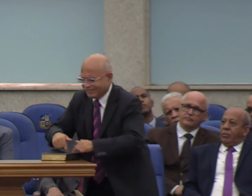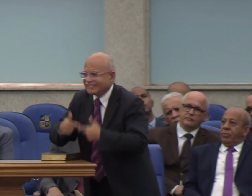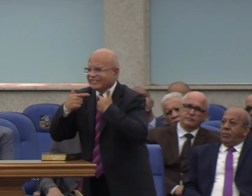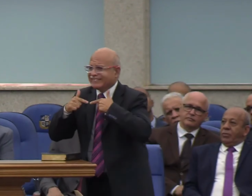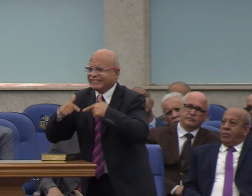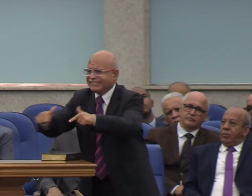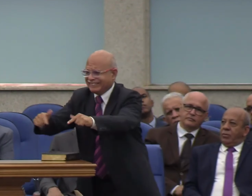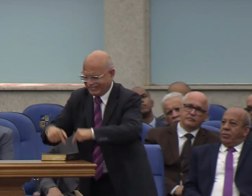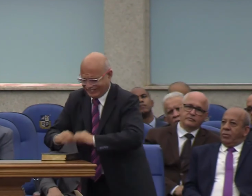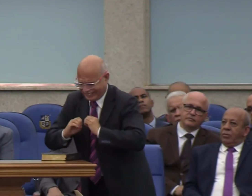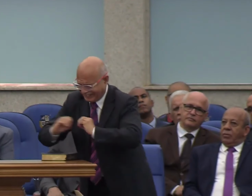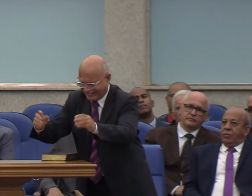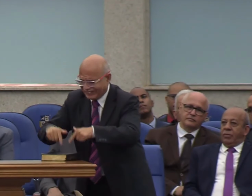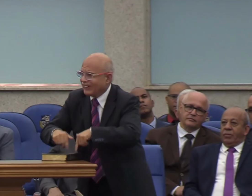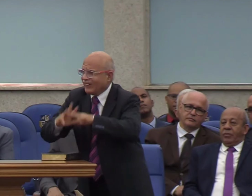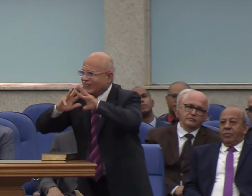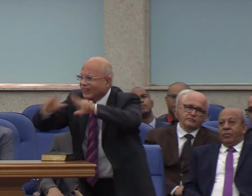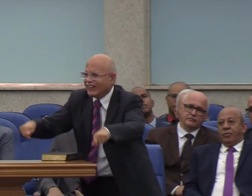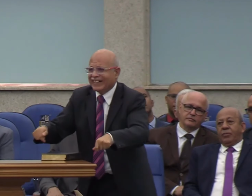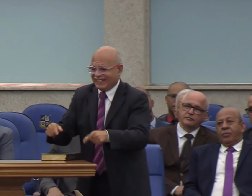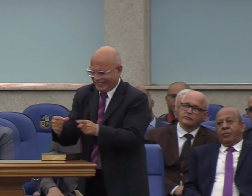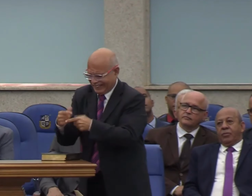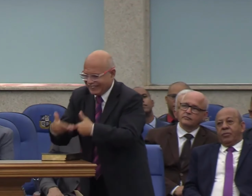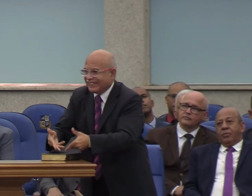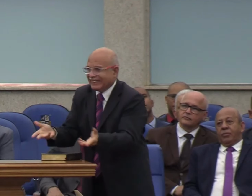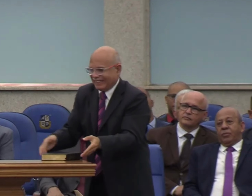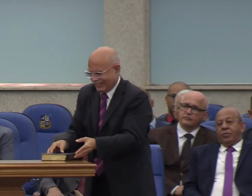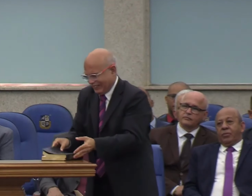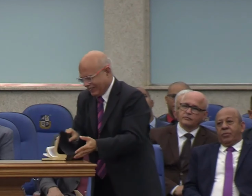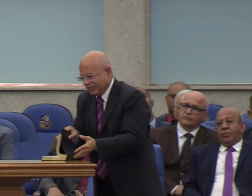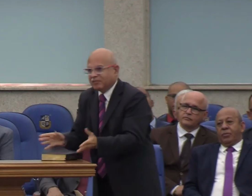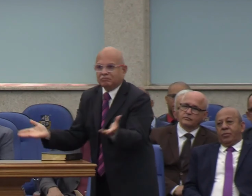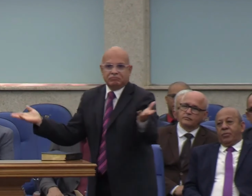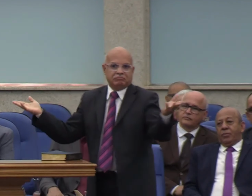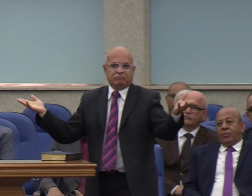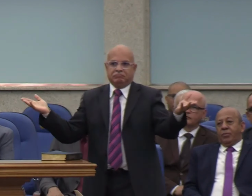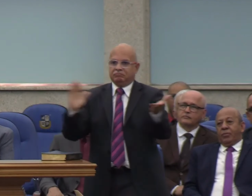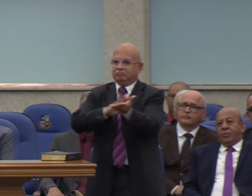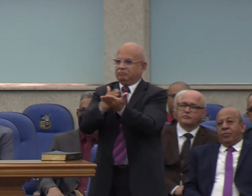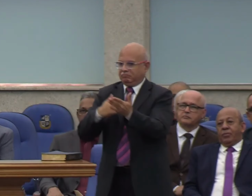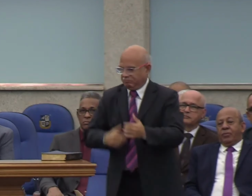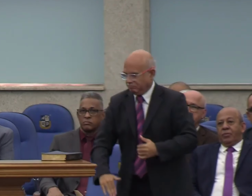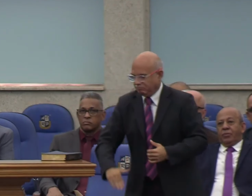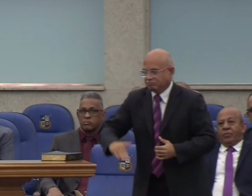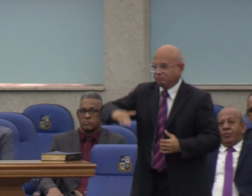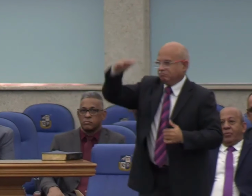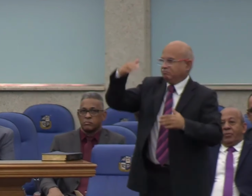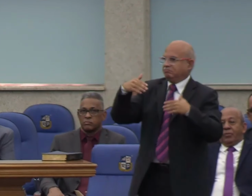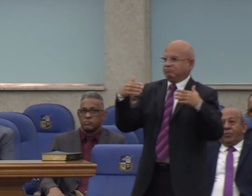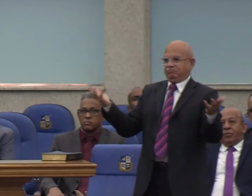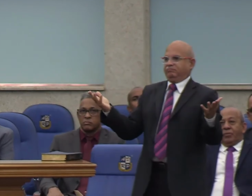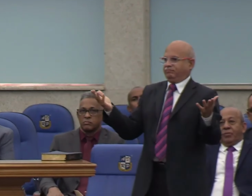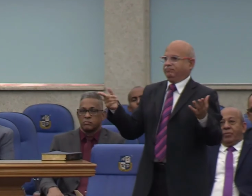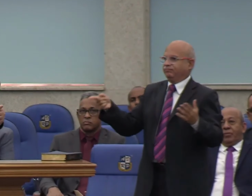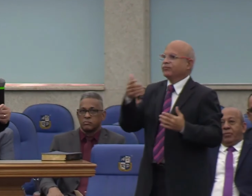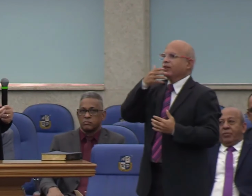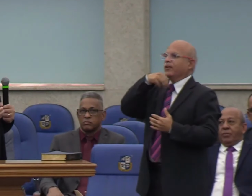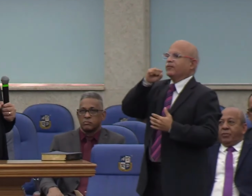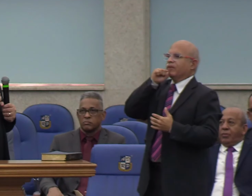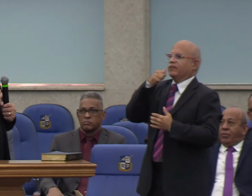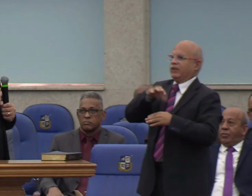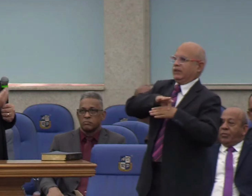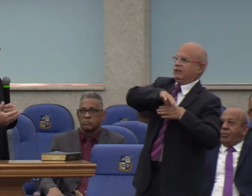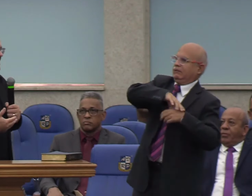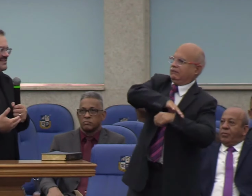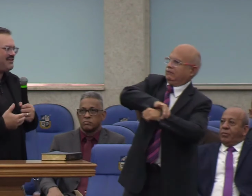Deus e eu não entendia nada da palavra de Deus, nenhuma porção da palavra de Deus. Não tinha uma